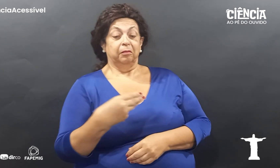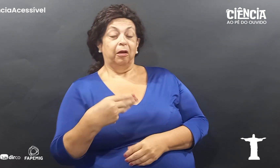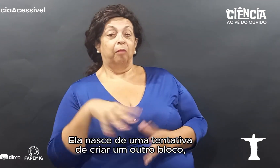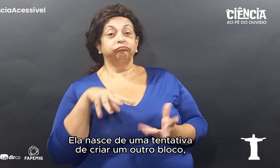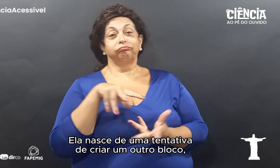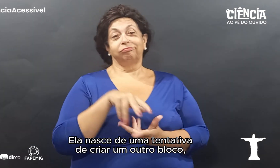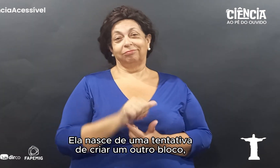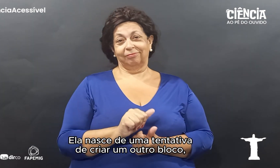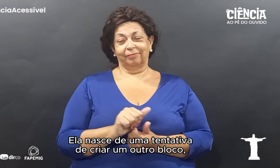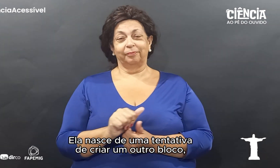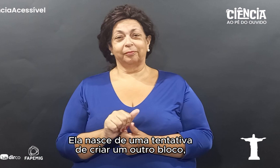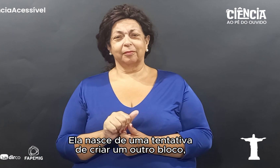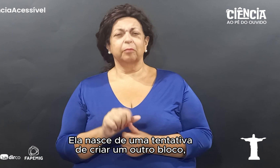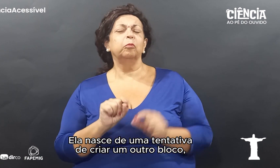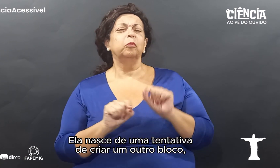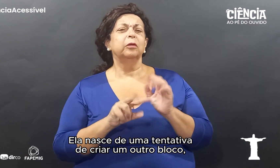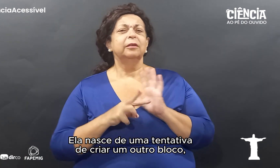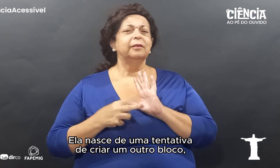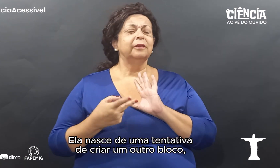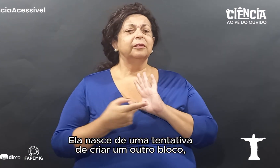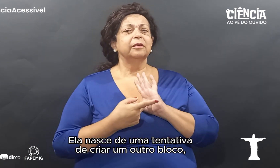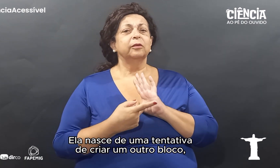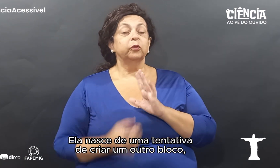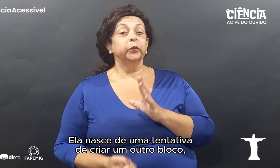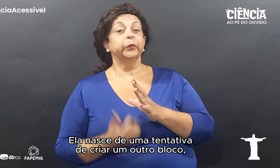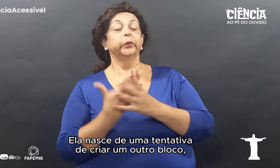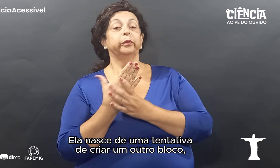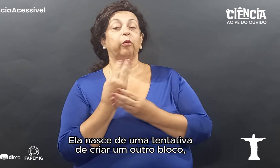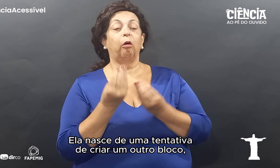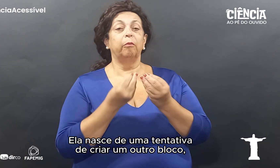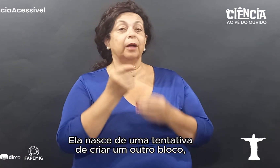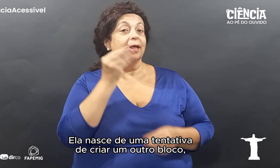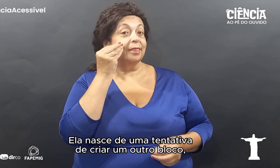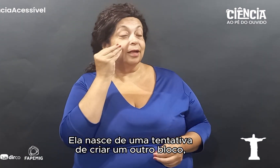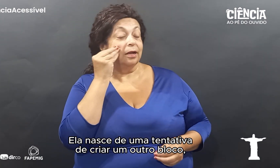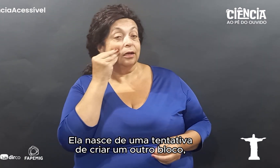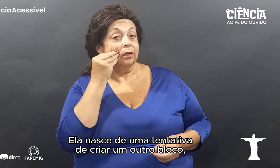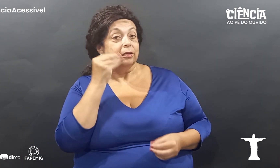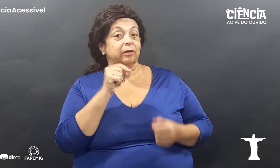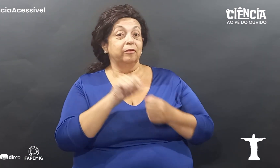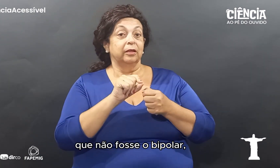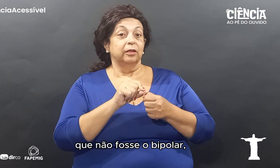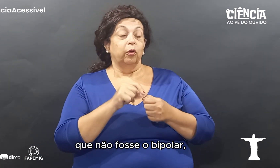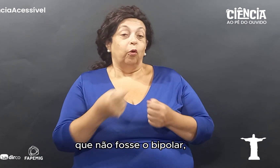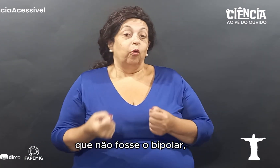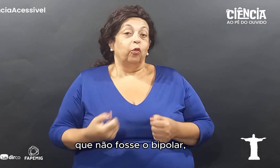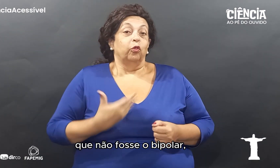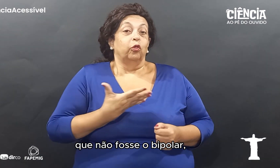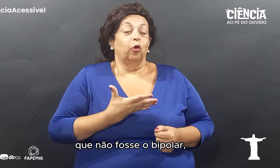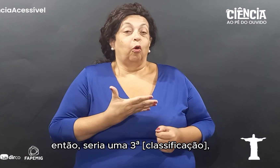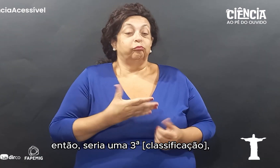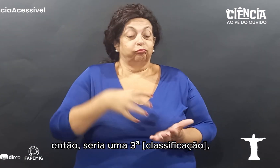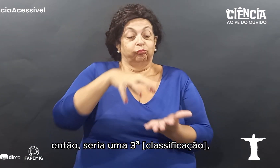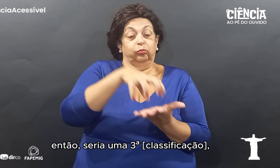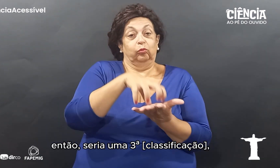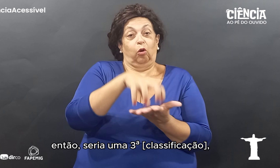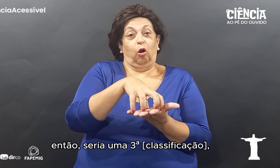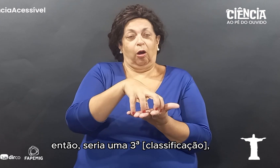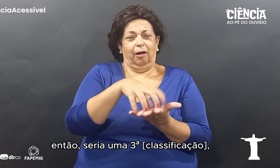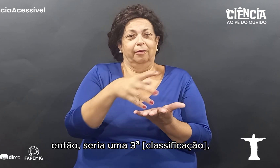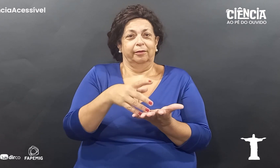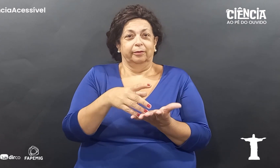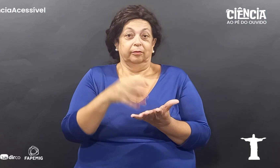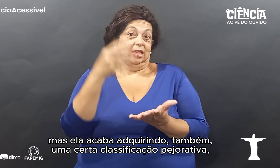mundo. Ela nasce de uma tentativa de criar um outro bloco que não fosse o bipolar, então seria